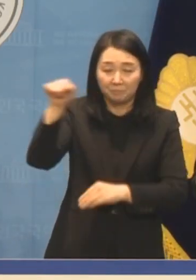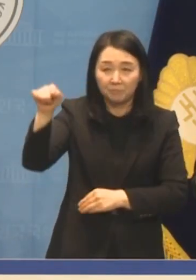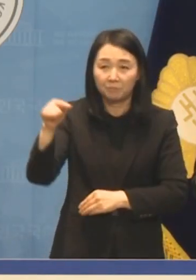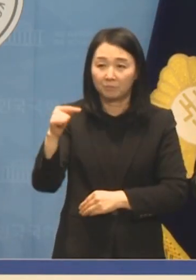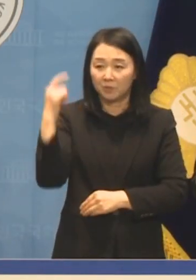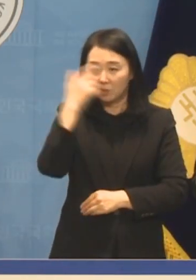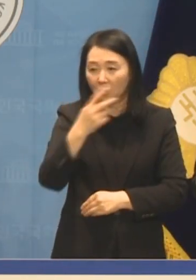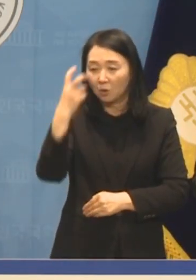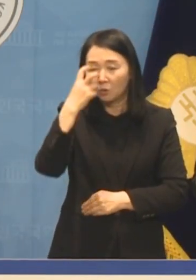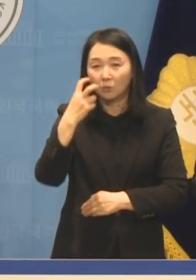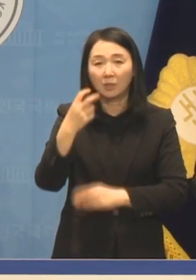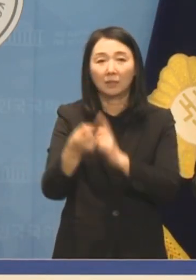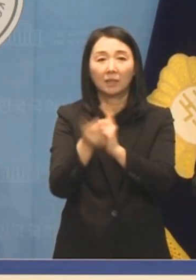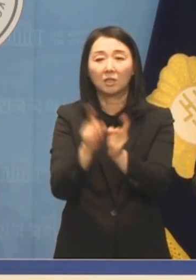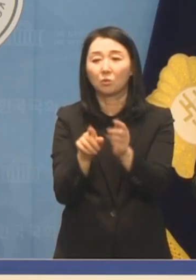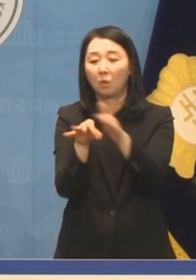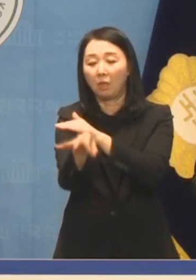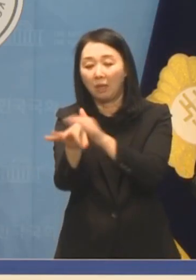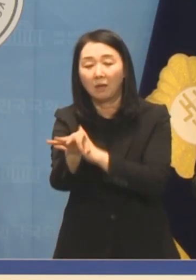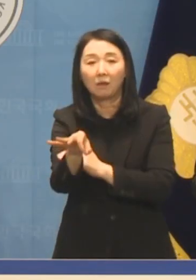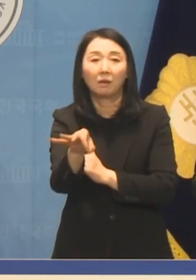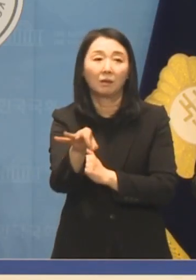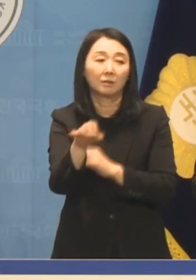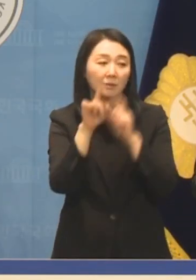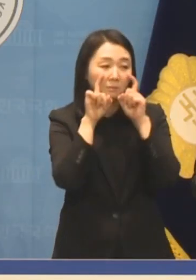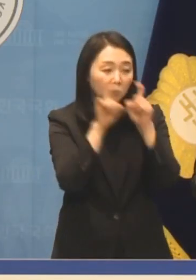대금을 대납시켰다는 의혹이 큽니다.